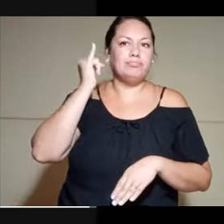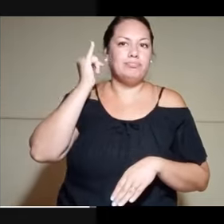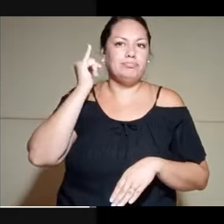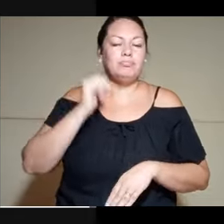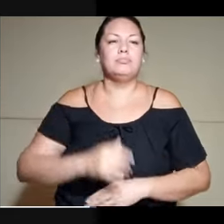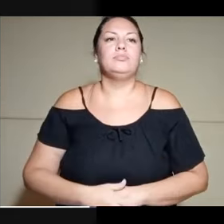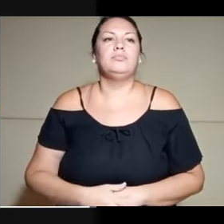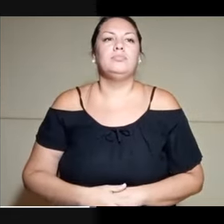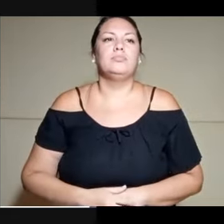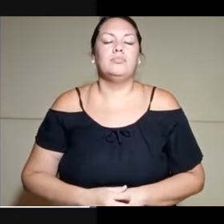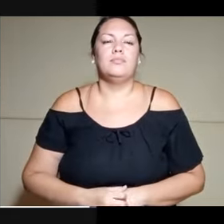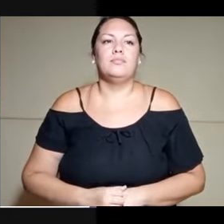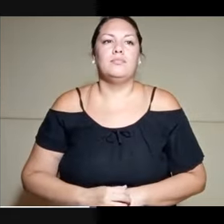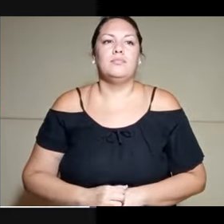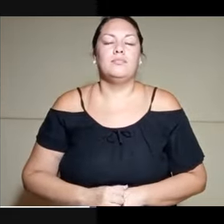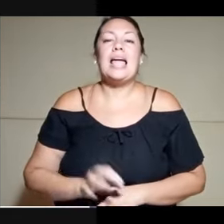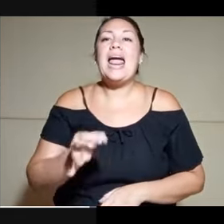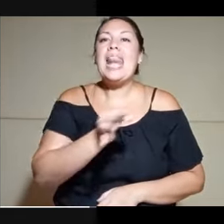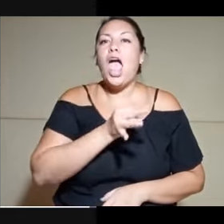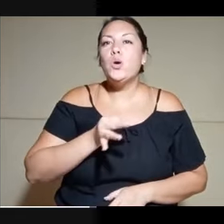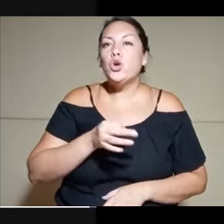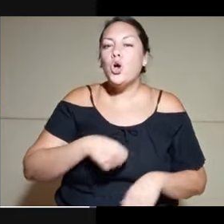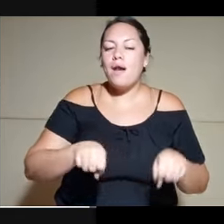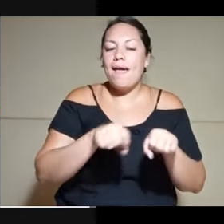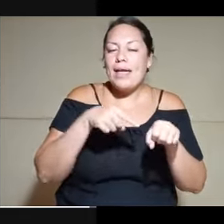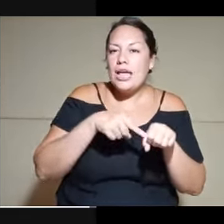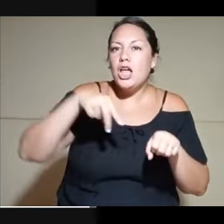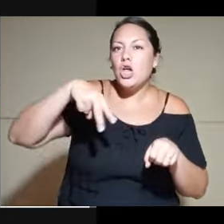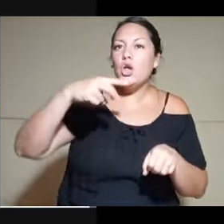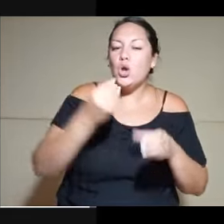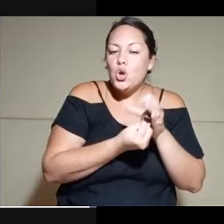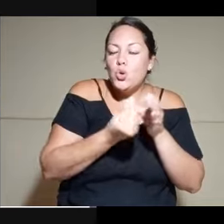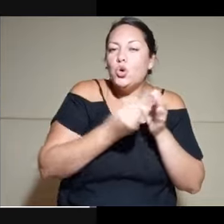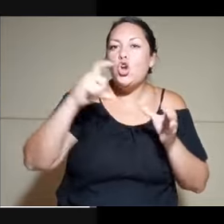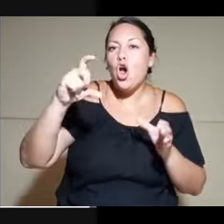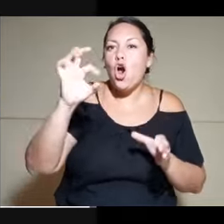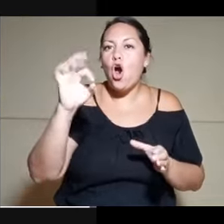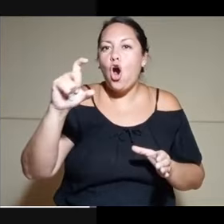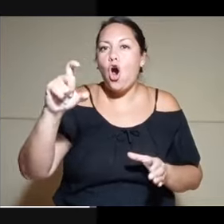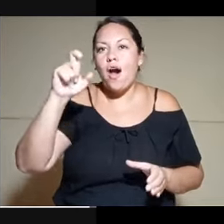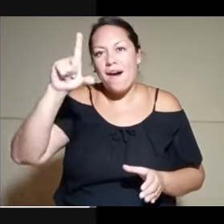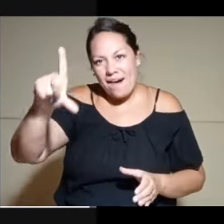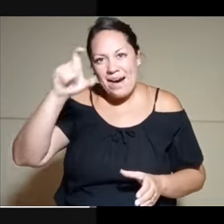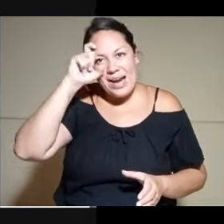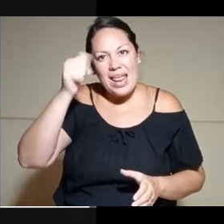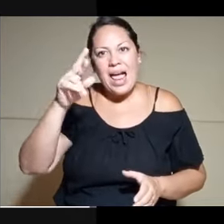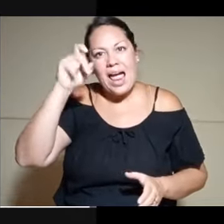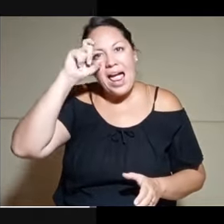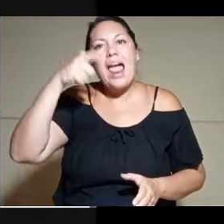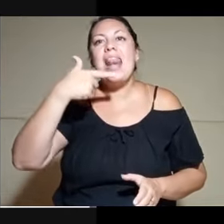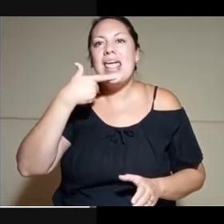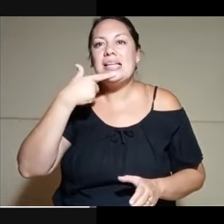temporal, que es donde está el área auditiva, donde yo escucho, que es la que me permite escuchar. Una de las neuronas de esa